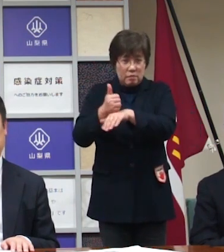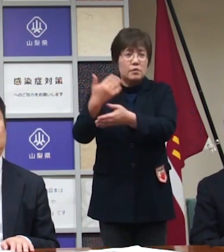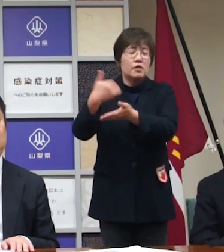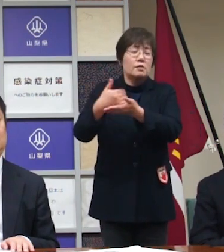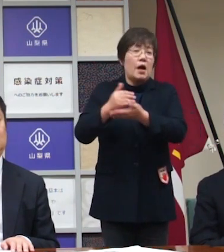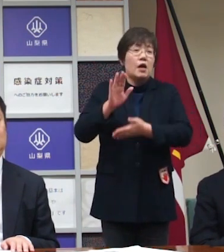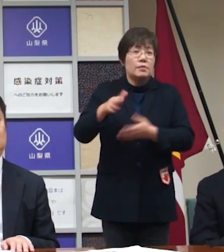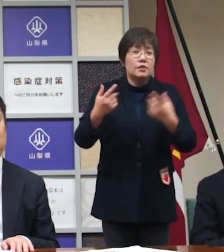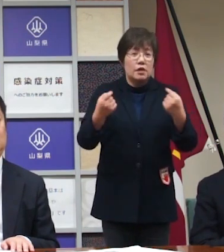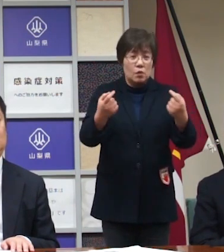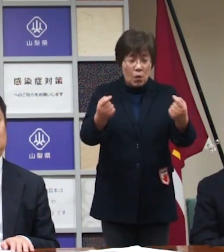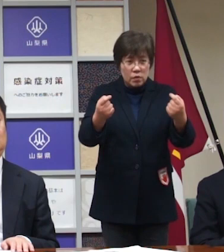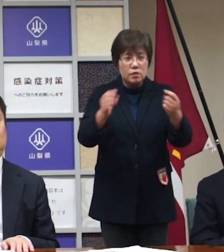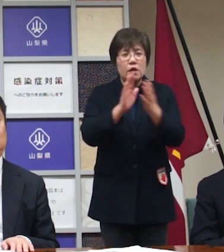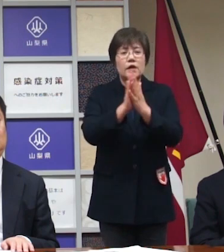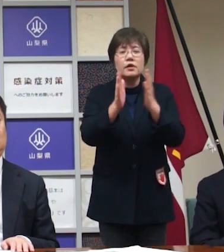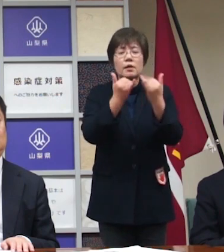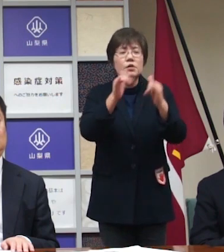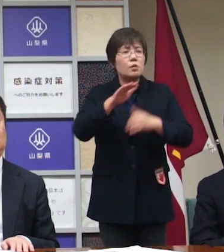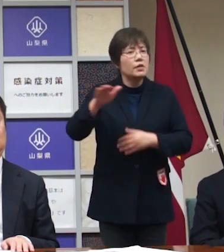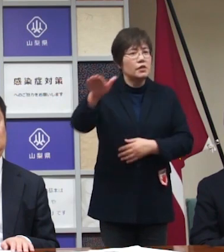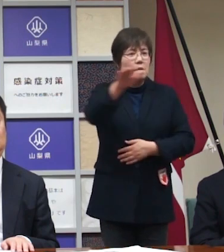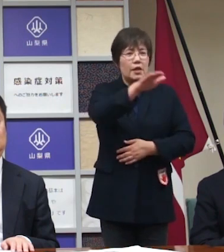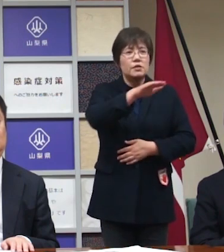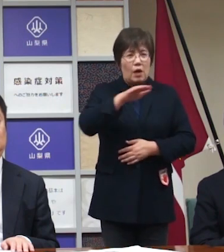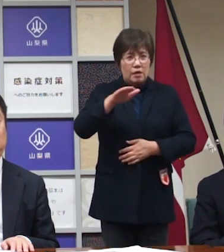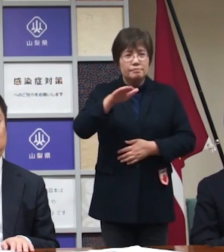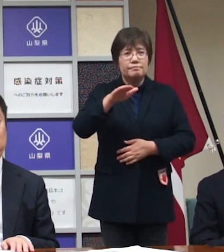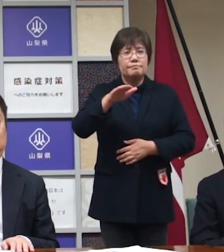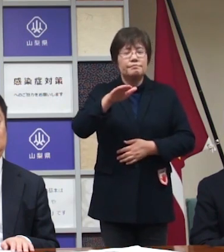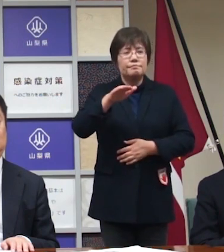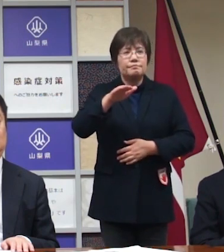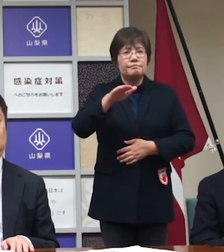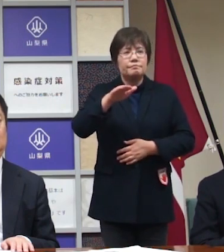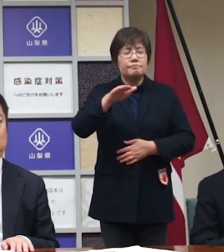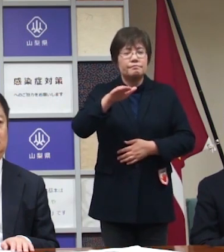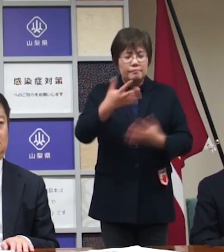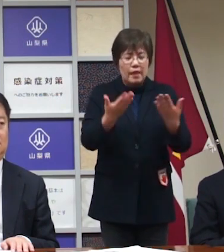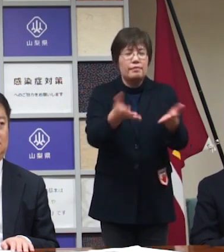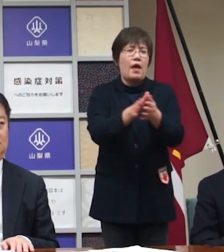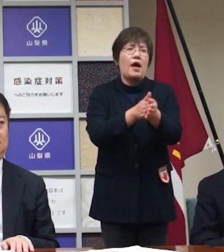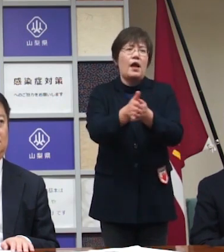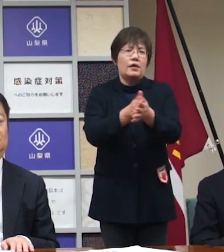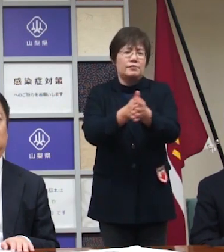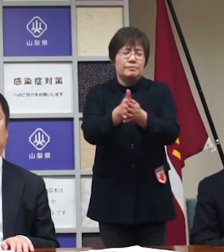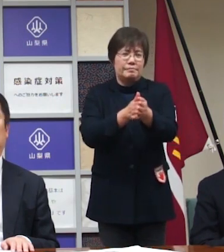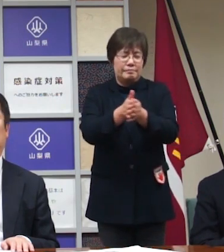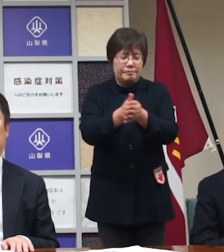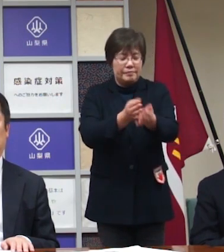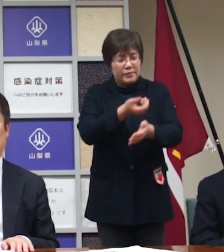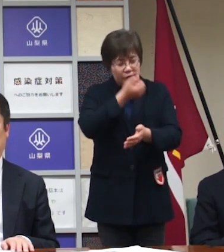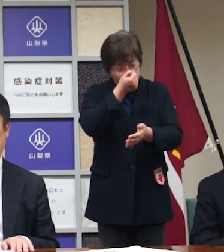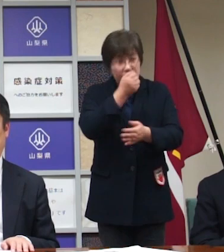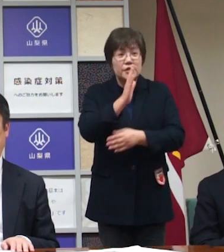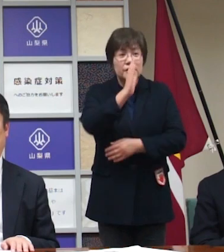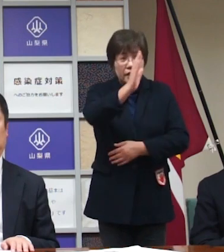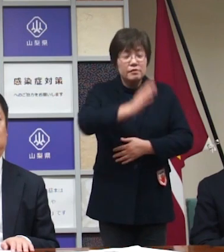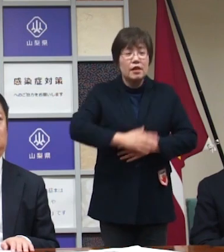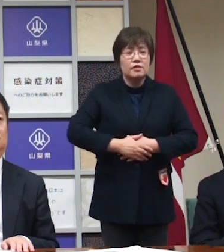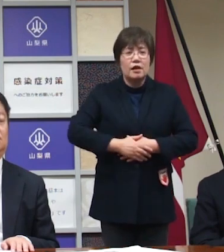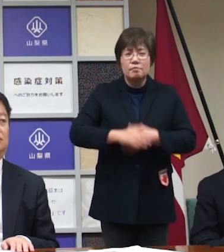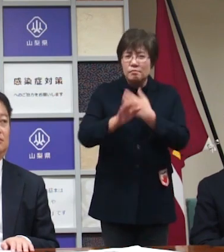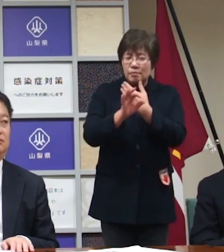ましたように、県民の皆様にはよく手洗いをしてくれと。でもしもそうい